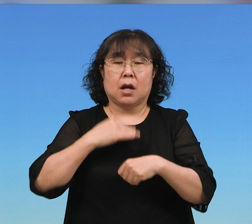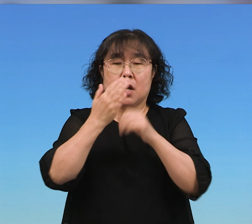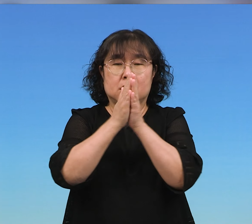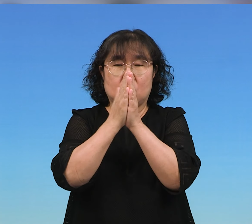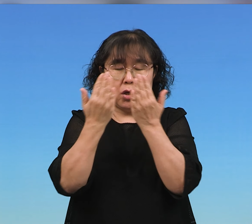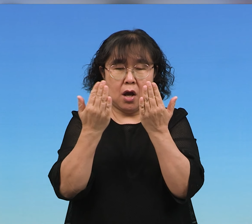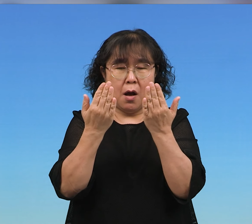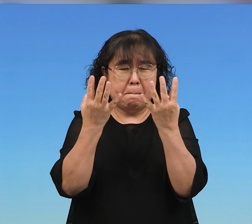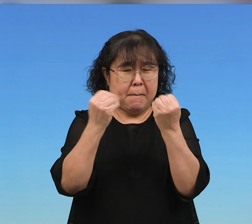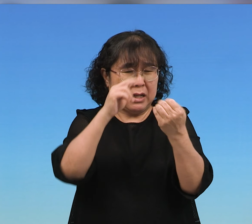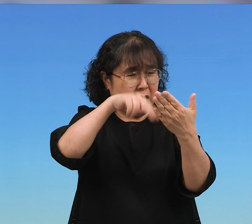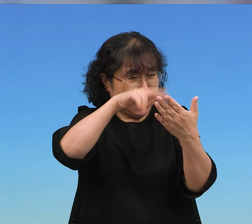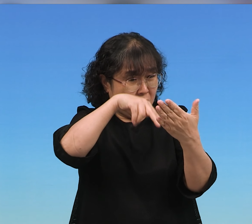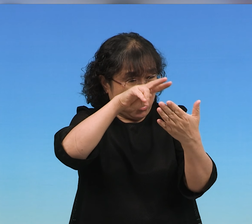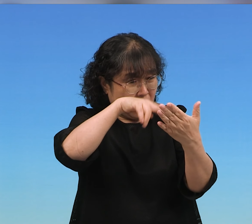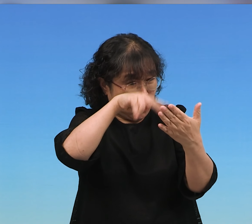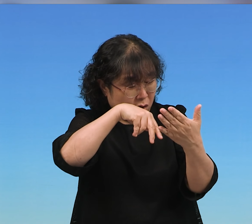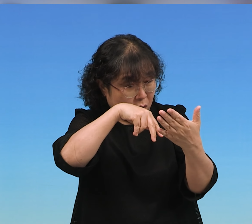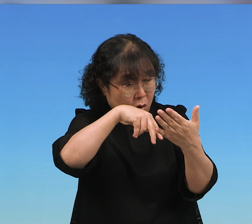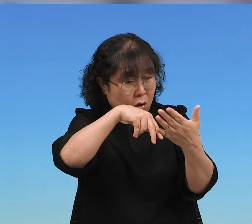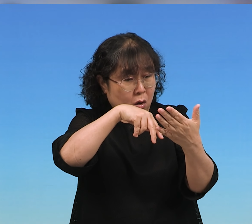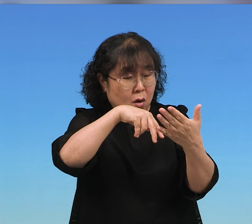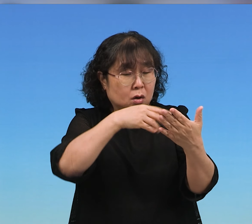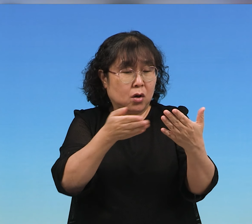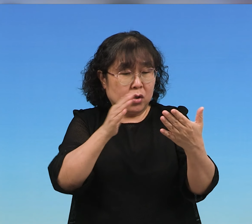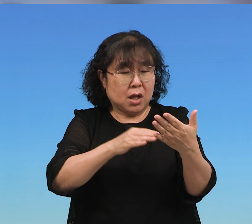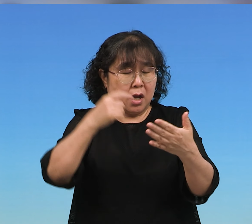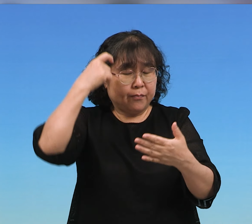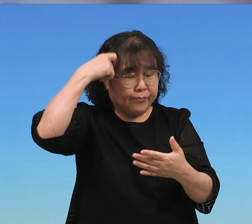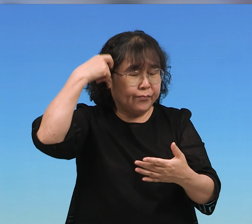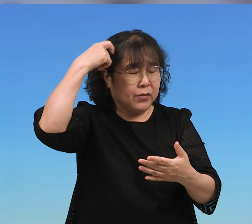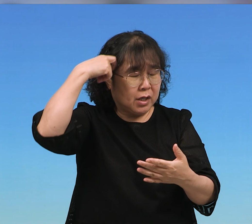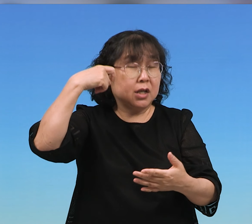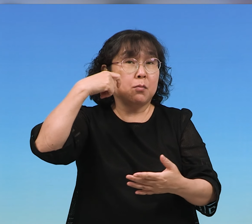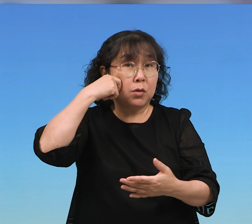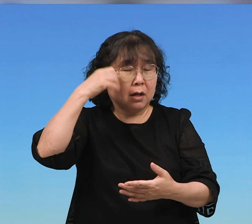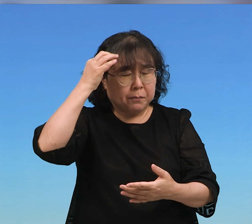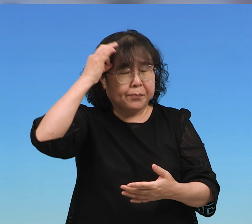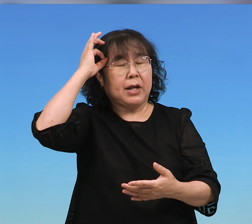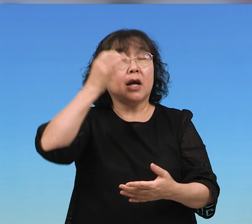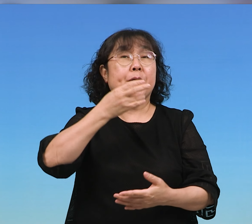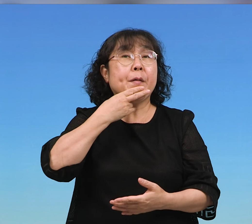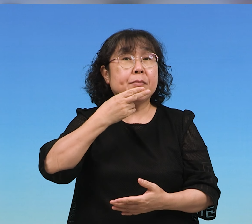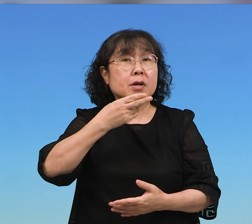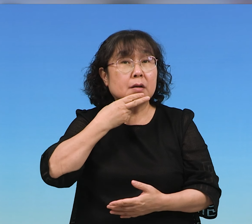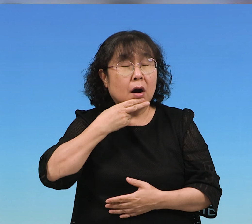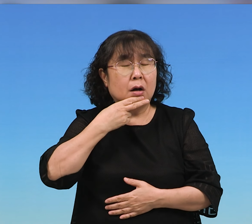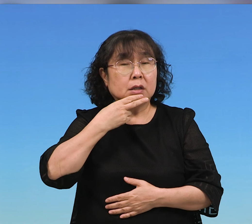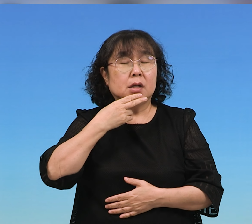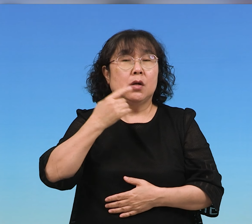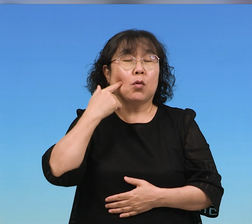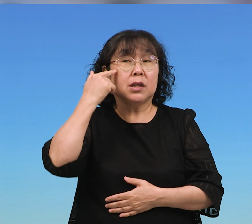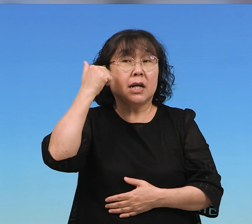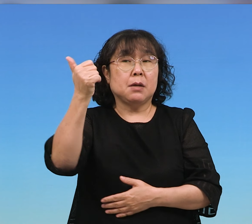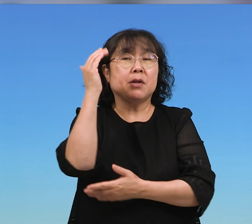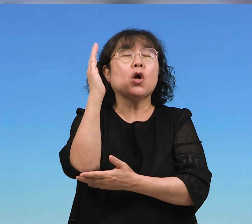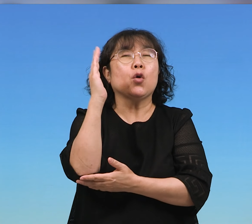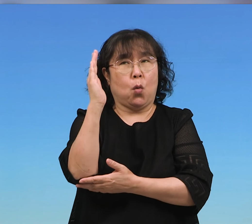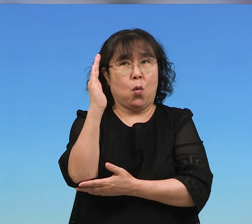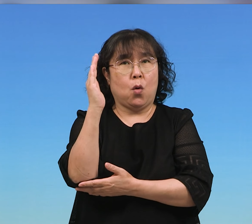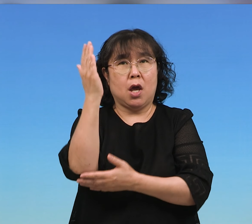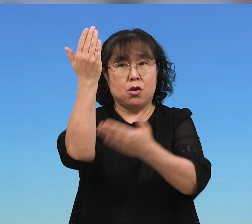성경을 많이 읽어도 볼 수 없었던 걸 우리 목사님이 설명해 주시네? 그러려고 설교를 준비하는 거 아닙니까? 이게 전부